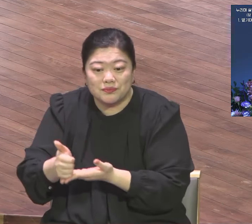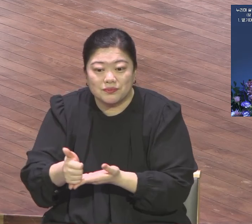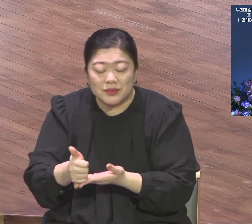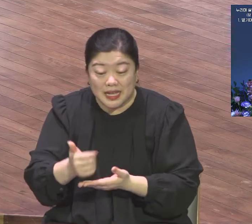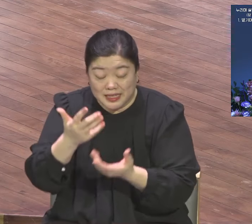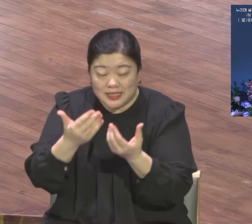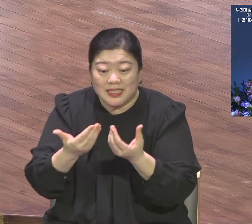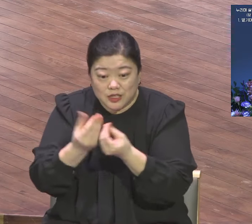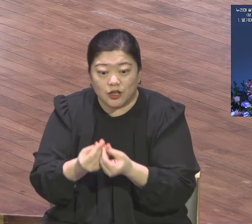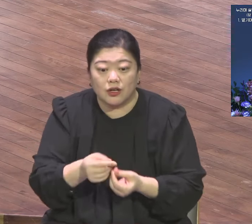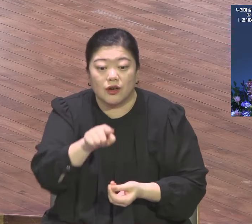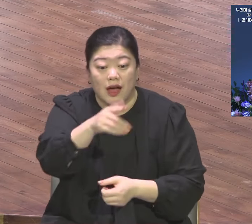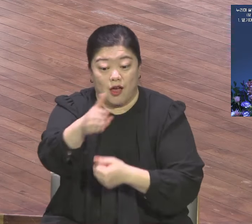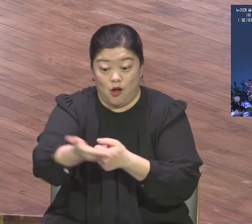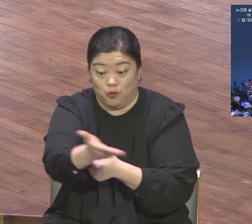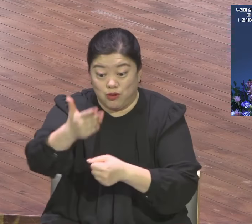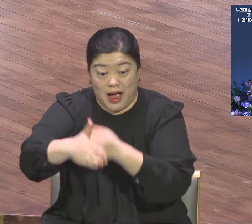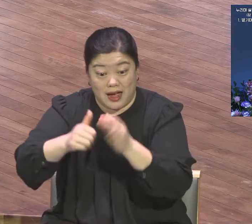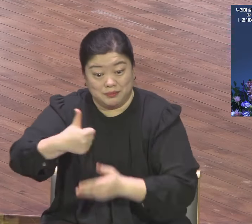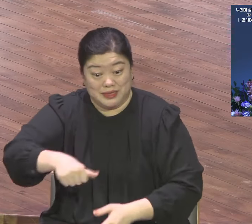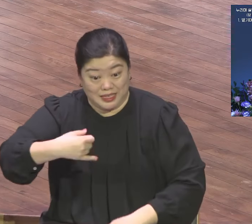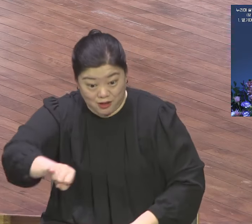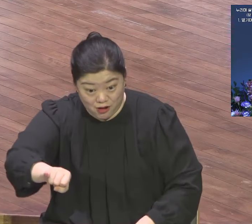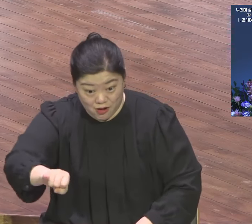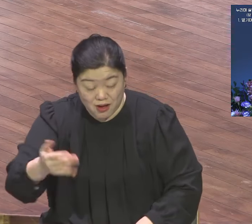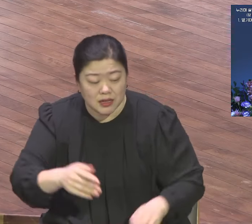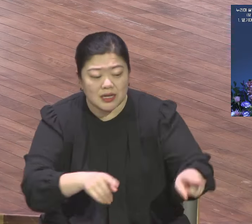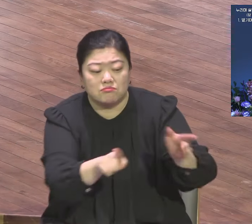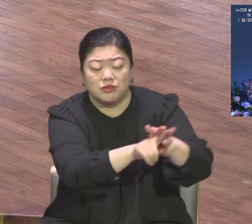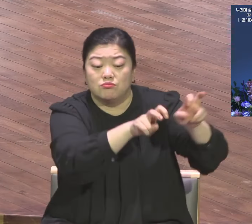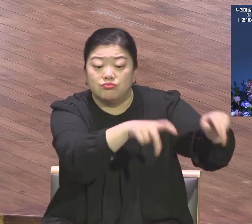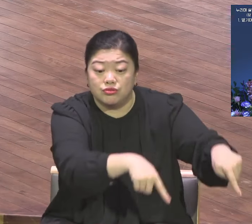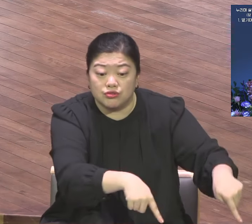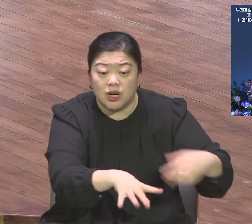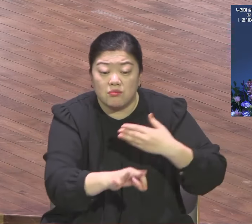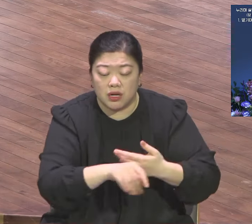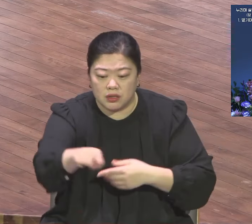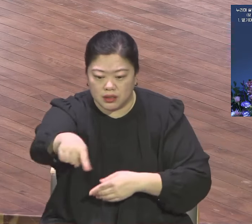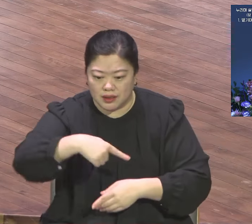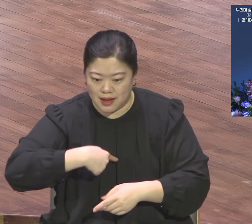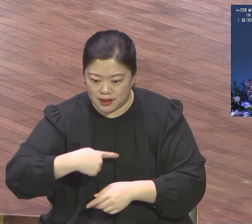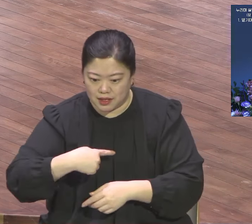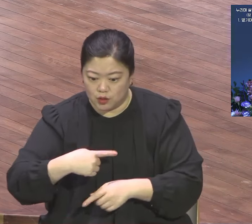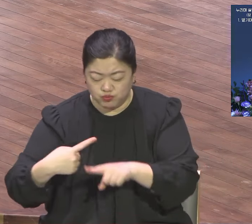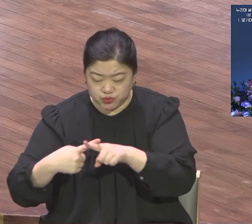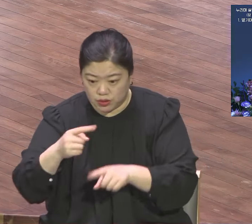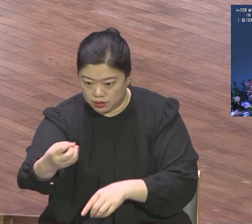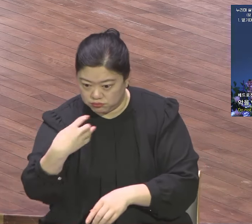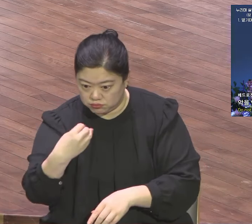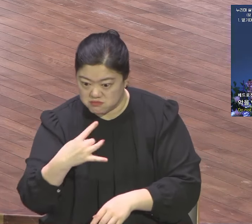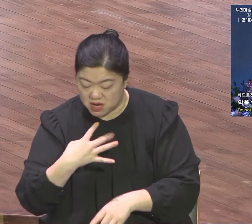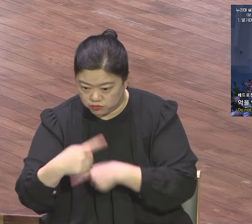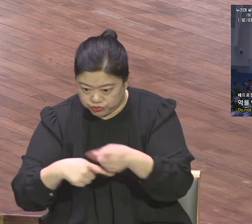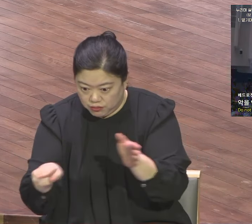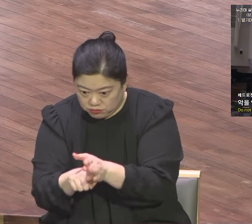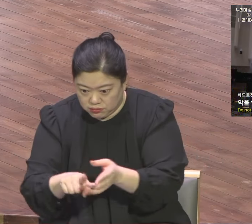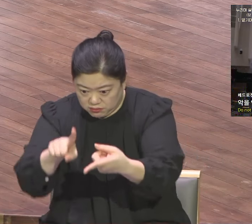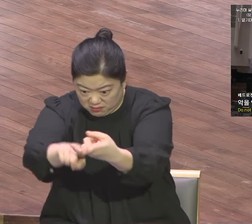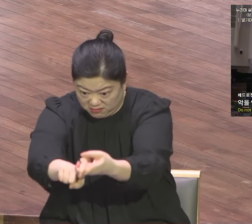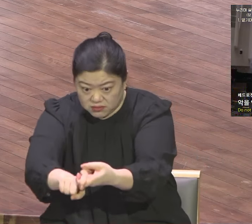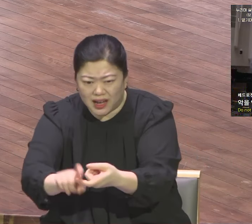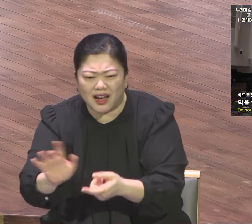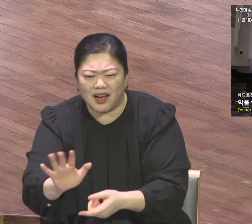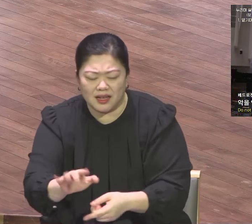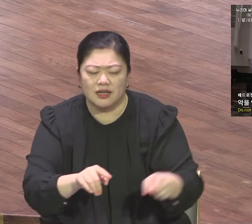그래서 공평하게 하신다니까요. 공평하게. 베드로서 3장 9절에 보면 악을 악으로 욕을 욕으로 갚지